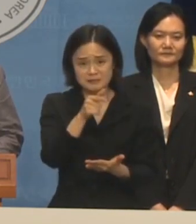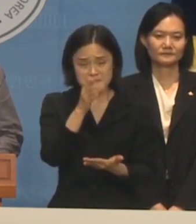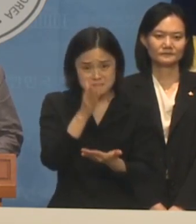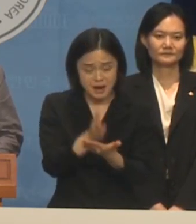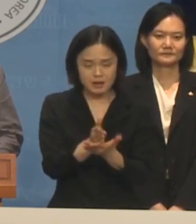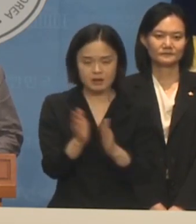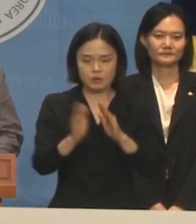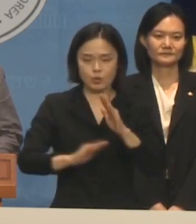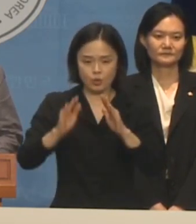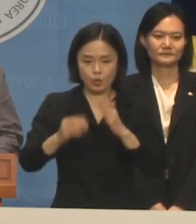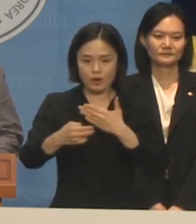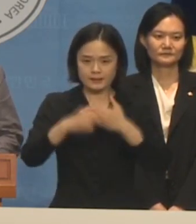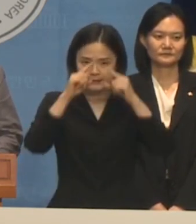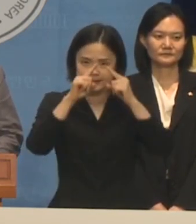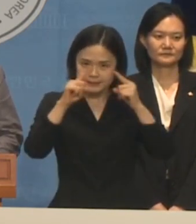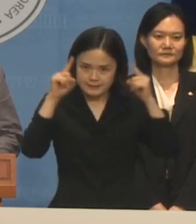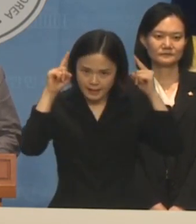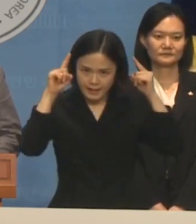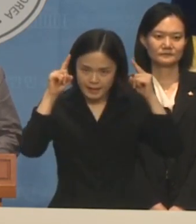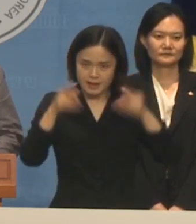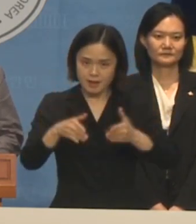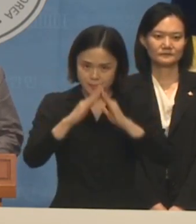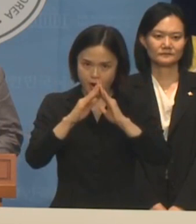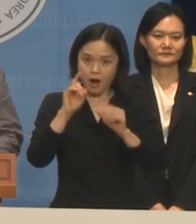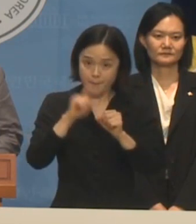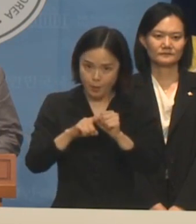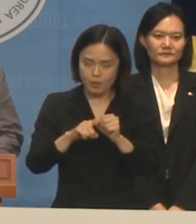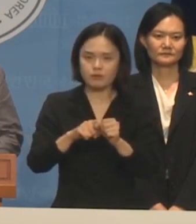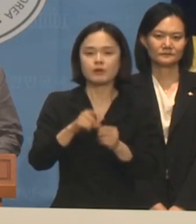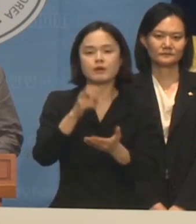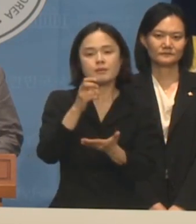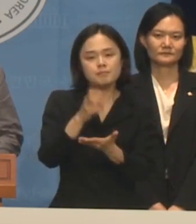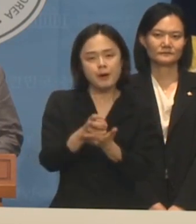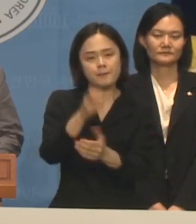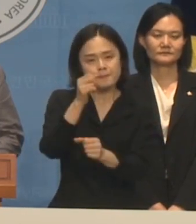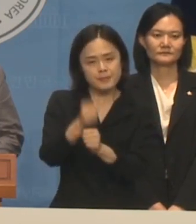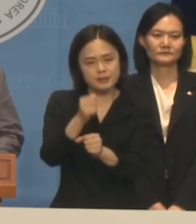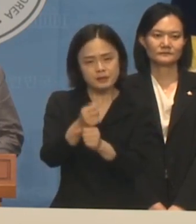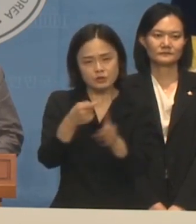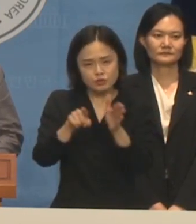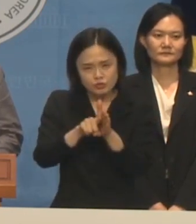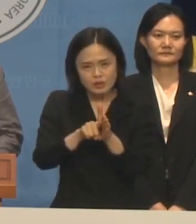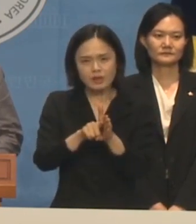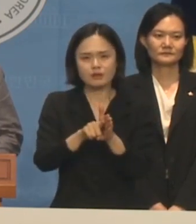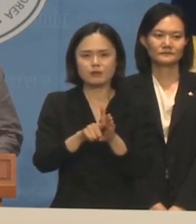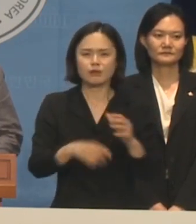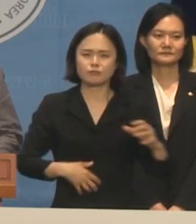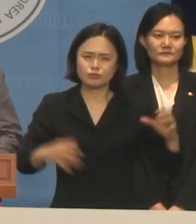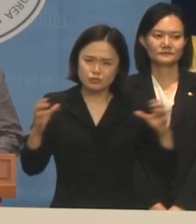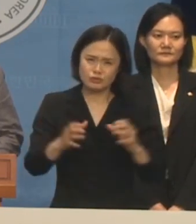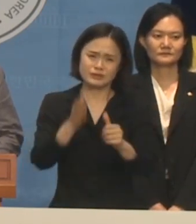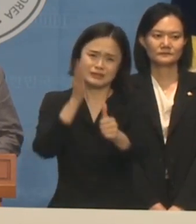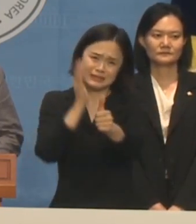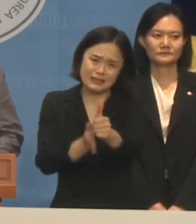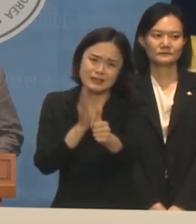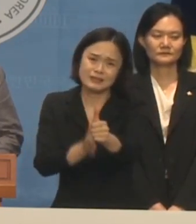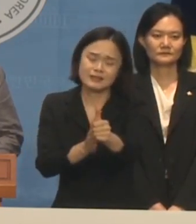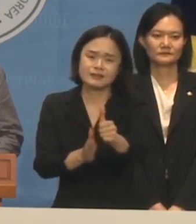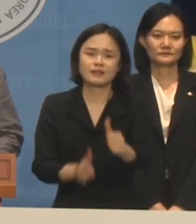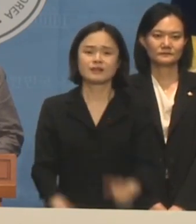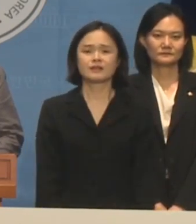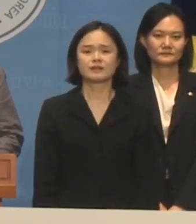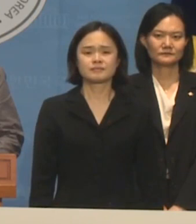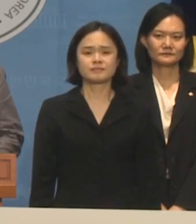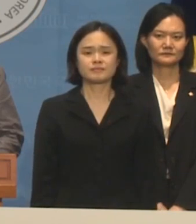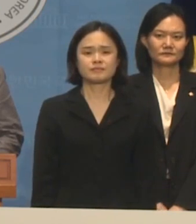맺을 수 있도록 공공의료 강화를 위한 실질적인 대안 마련을 해 주시기를 부탁드립니다.